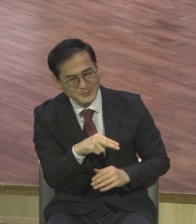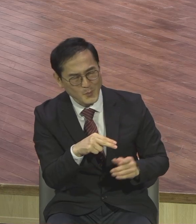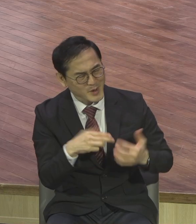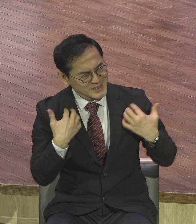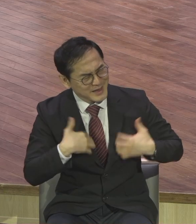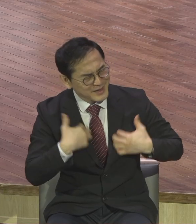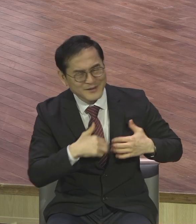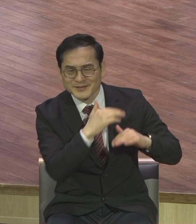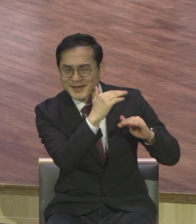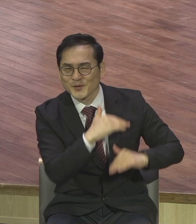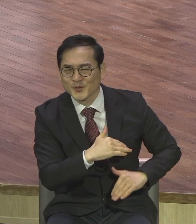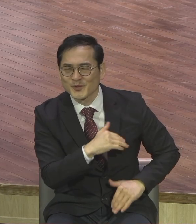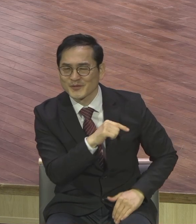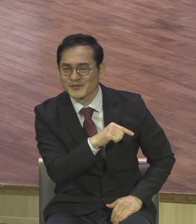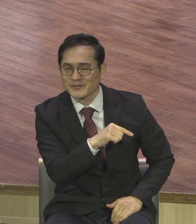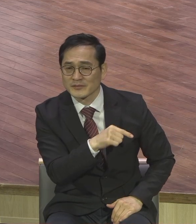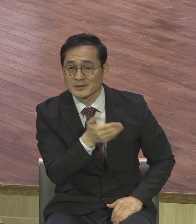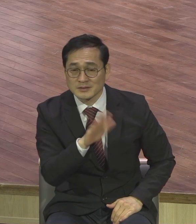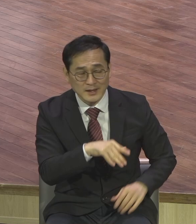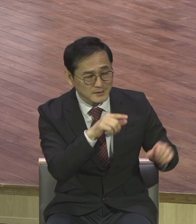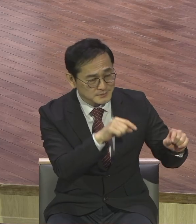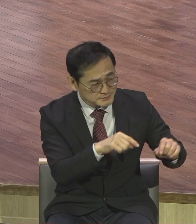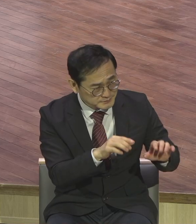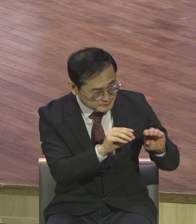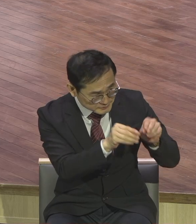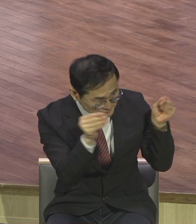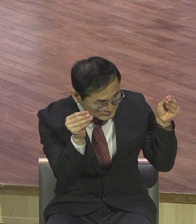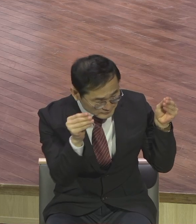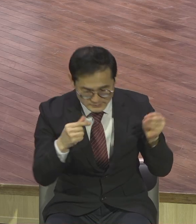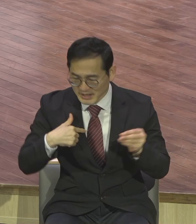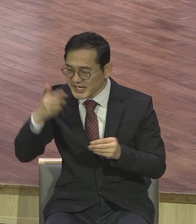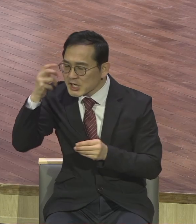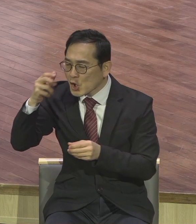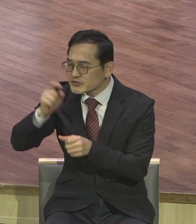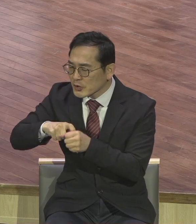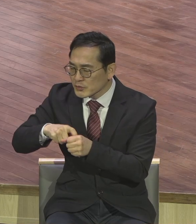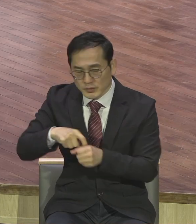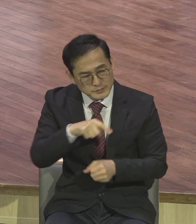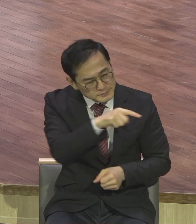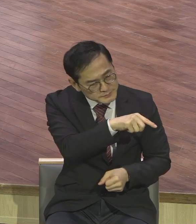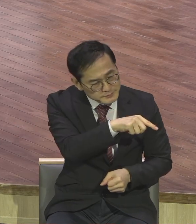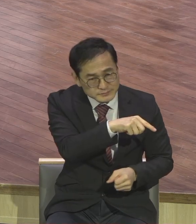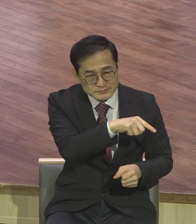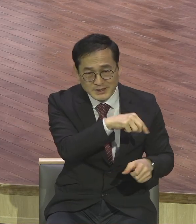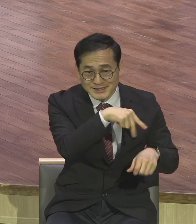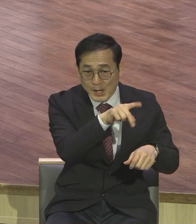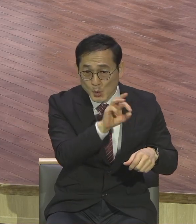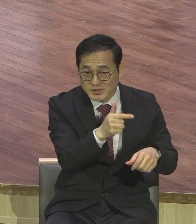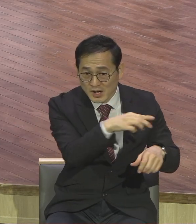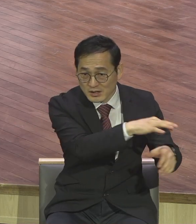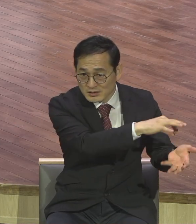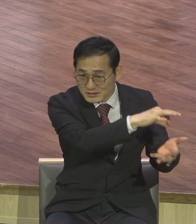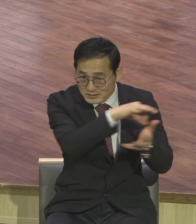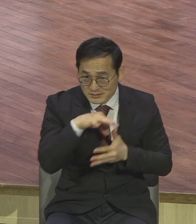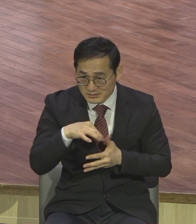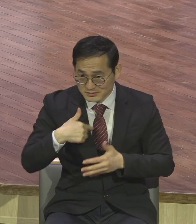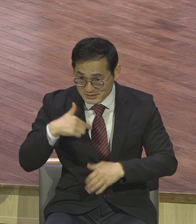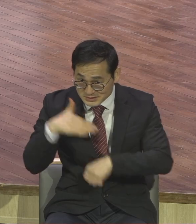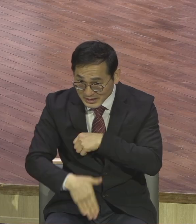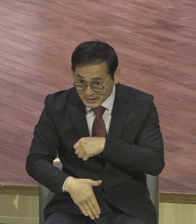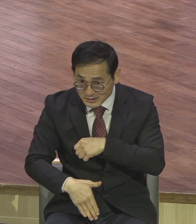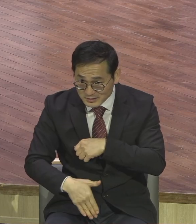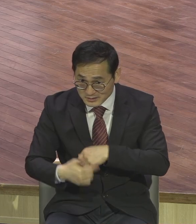특별히 영적인 삶 속에서는 이 사오정 스타일은 절대 금물이에요.